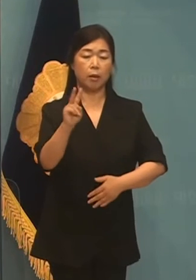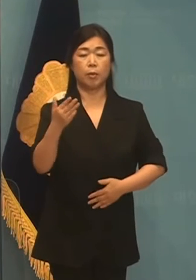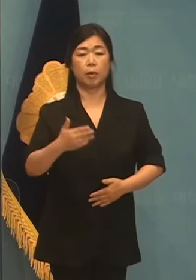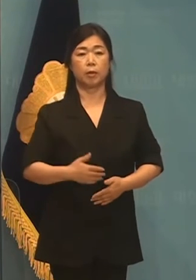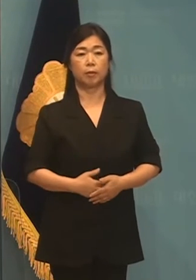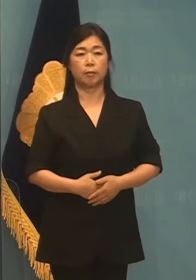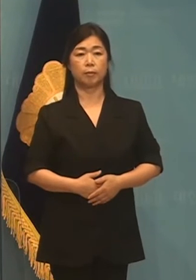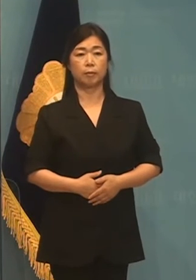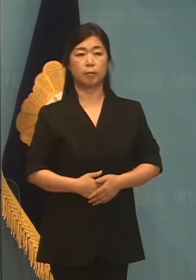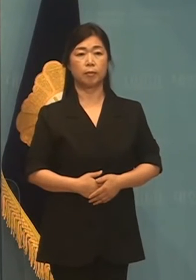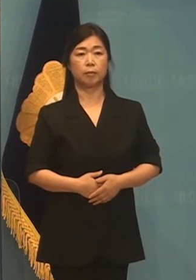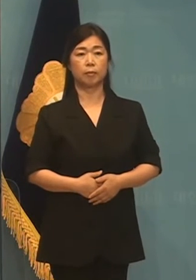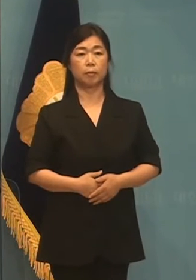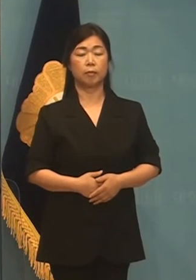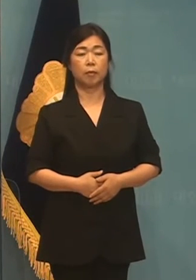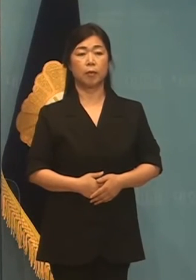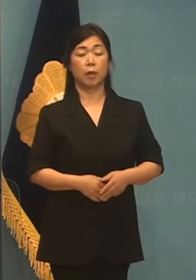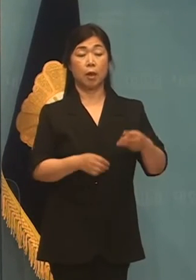합니다.